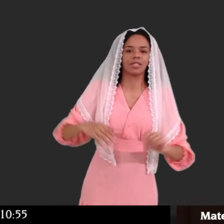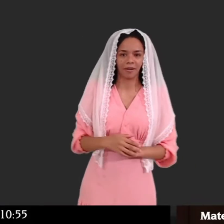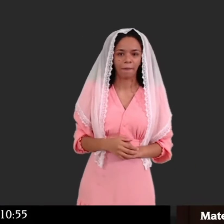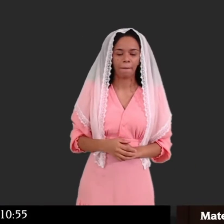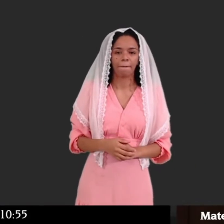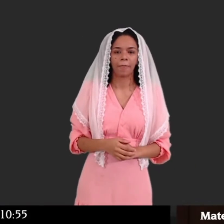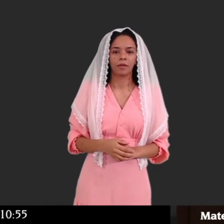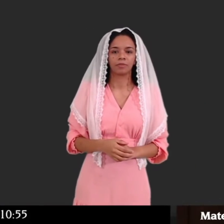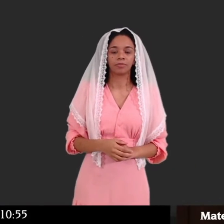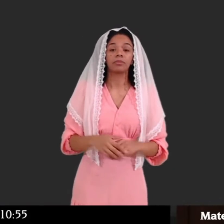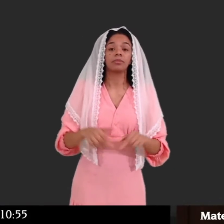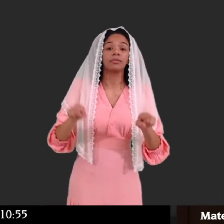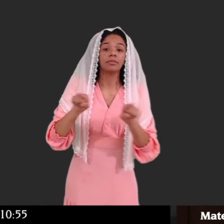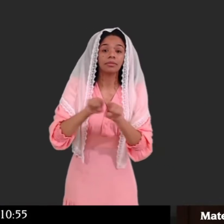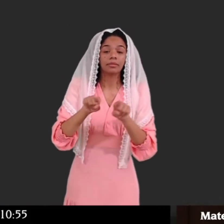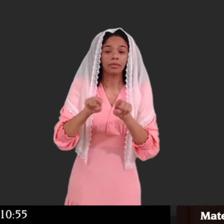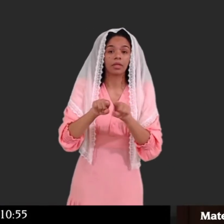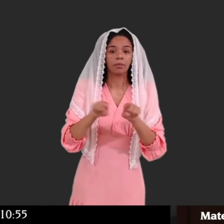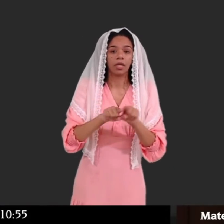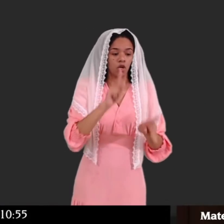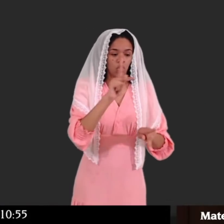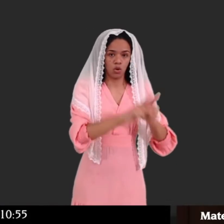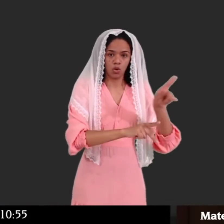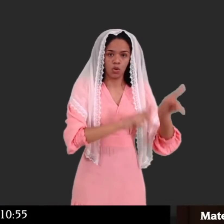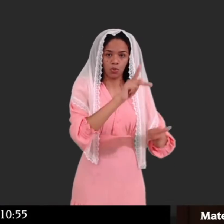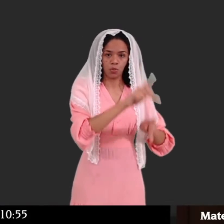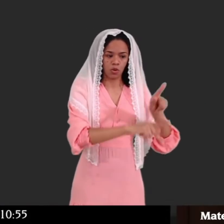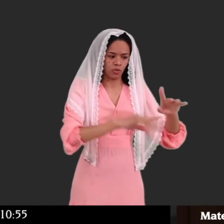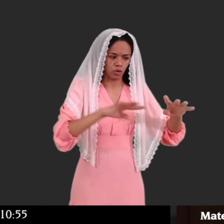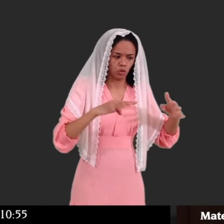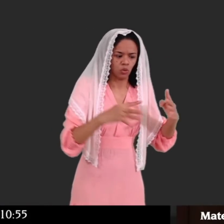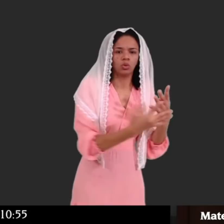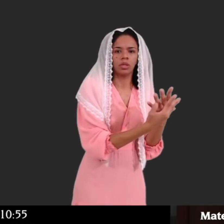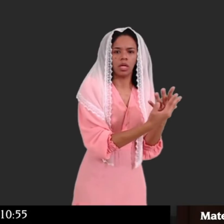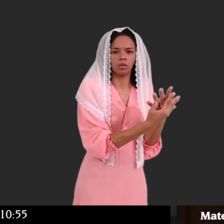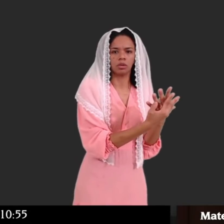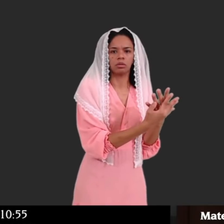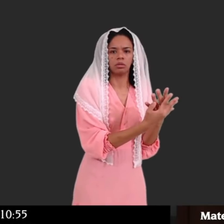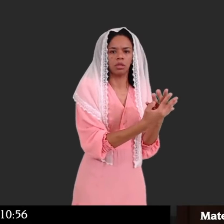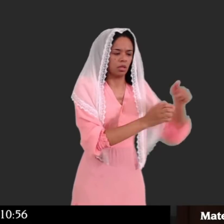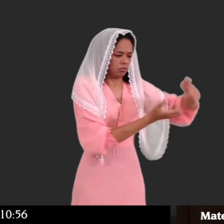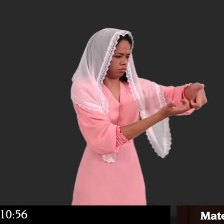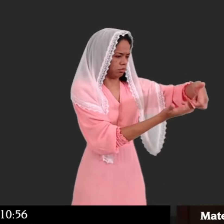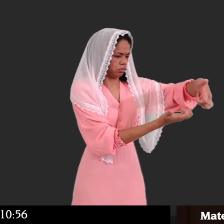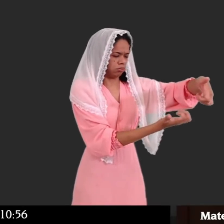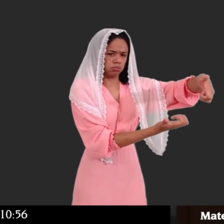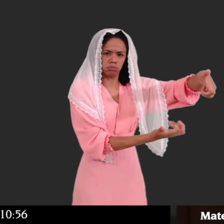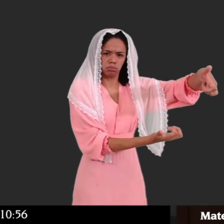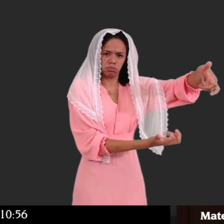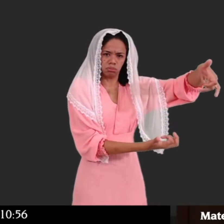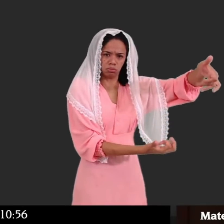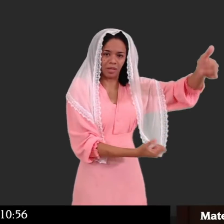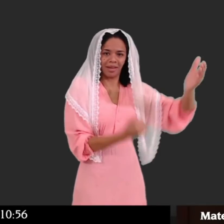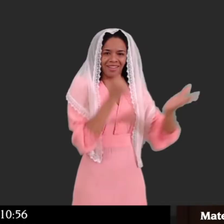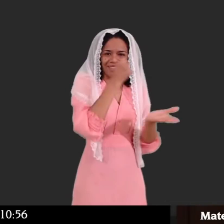quem devia estar com a lâmpada, com a candeia na mão, eram os judeus. Eles tinham a palavra de Deus na mão, o Antigo Testamento. Irmãos,